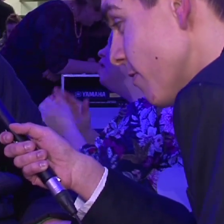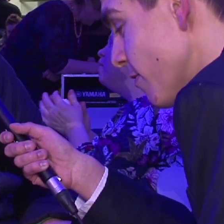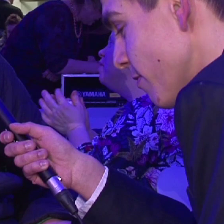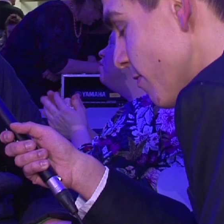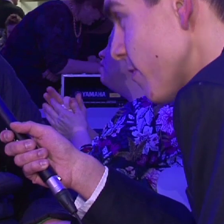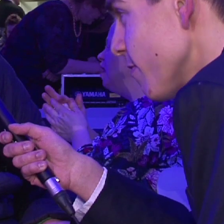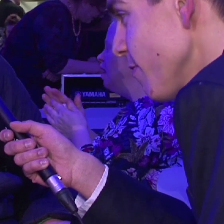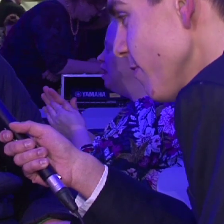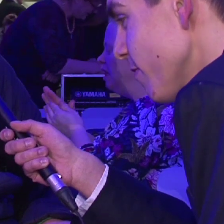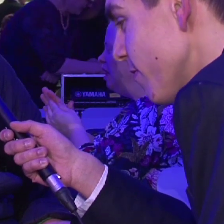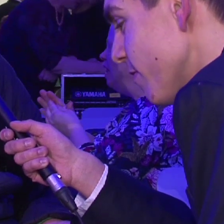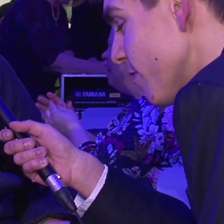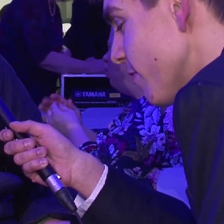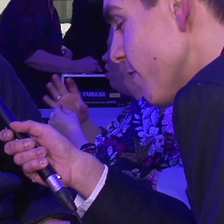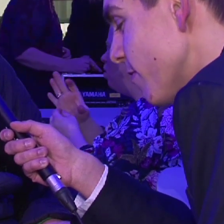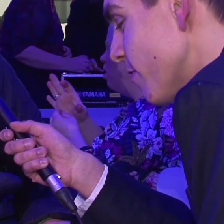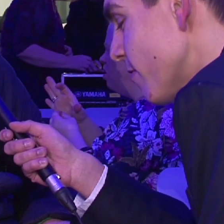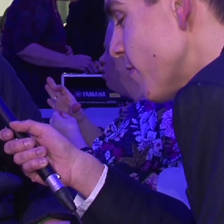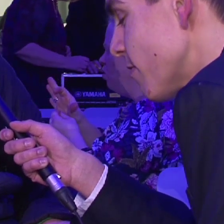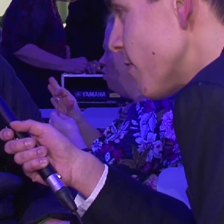allem die